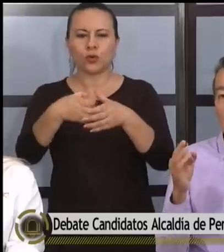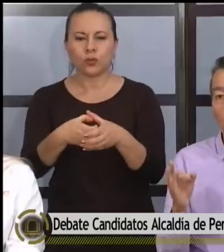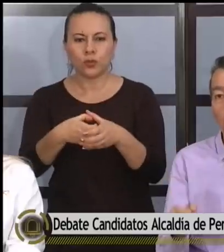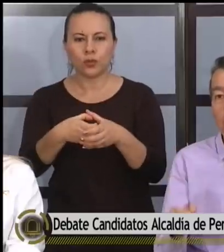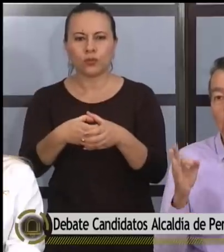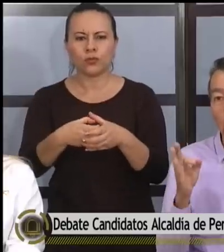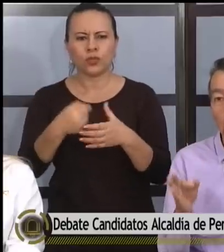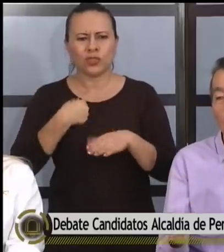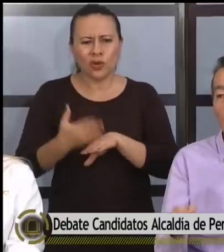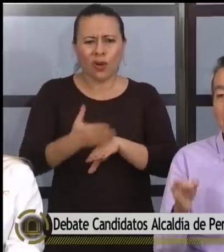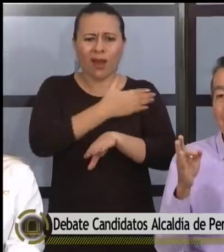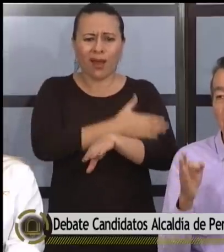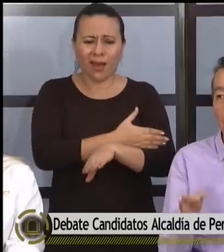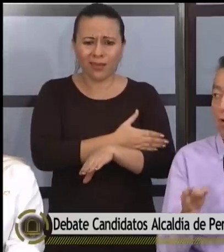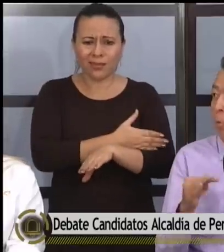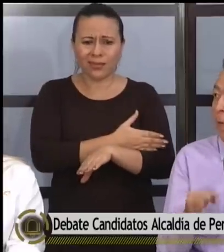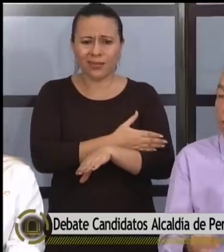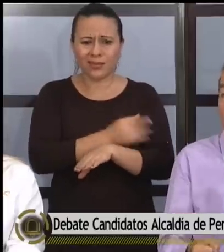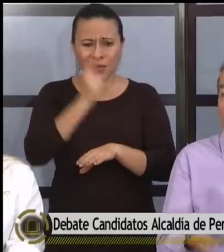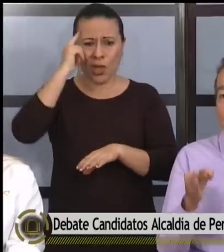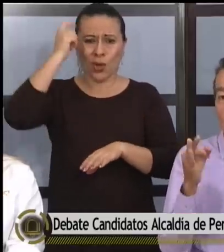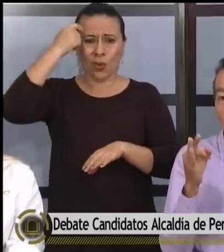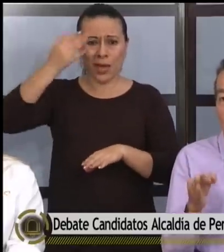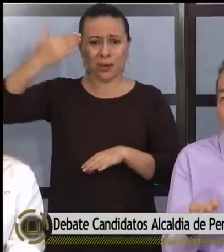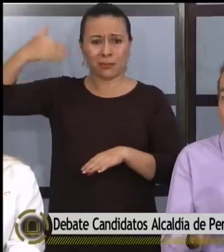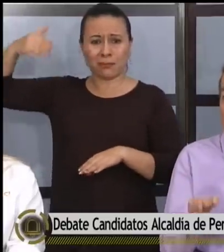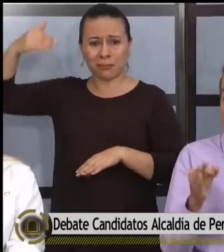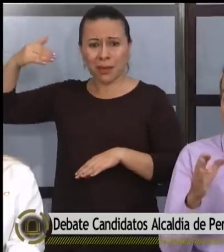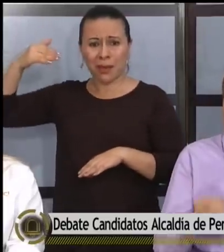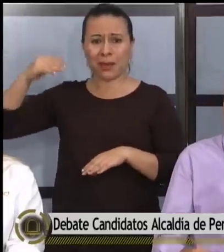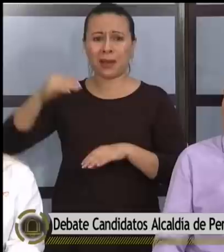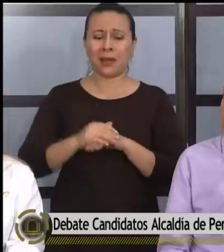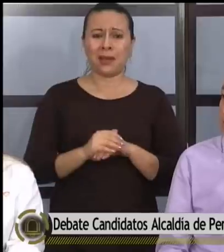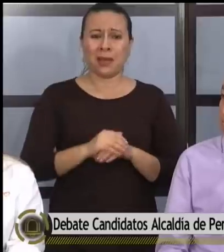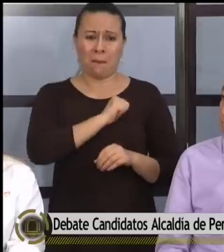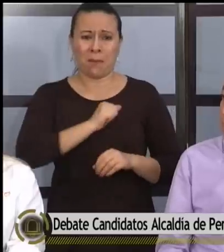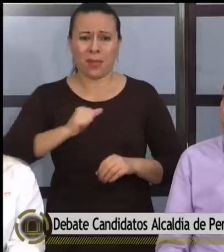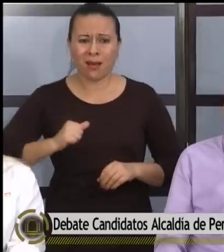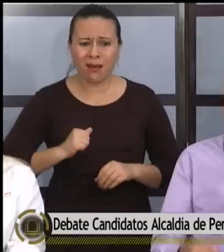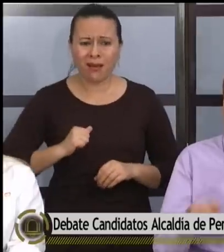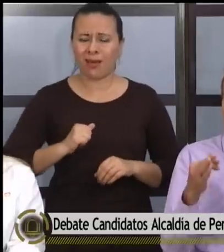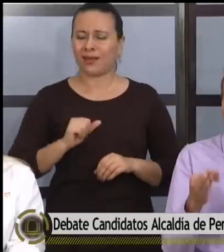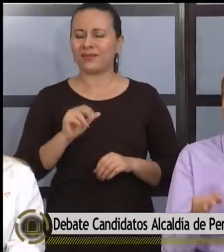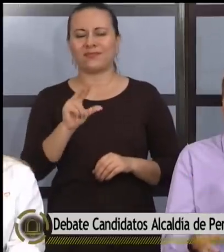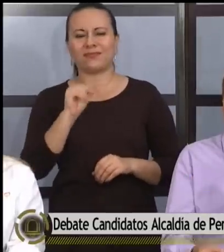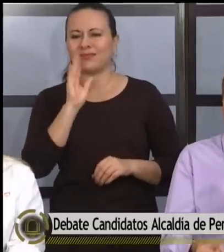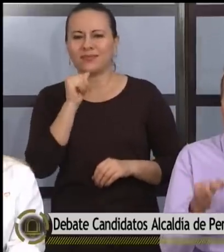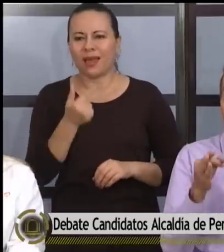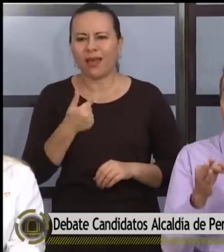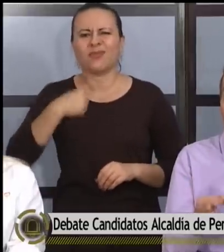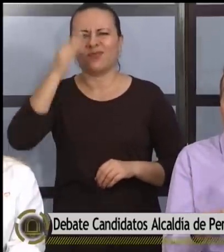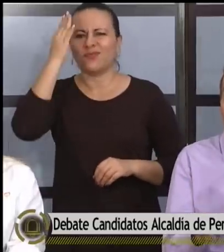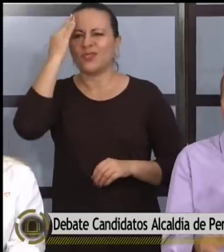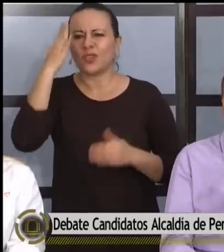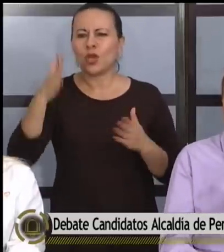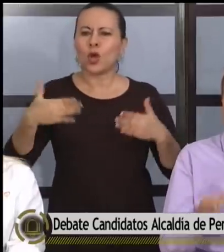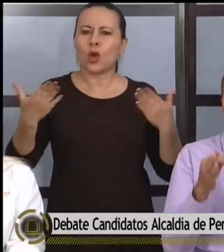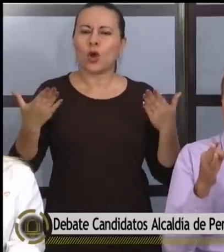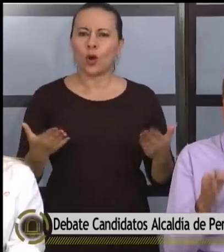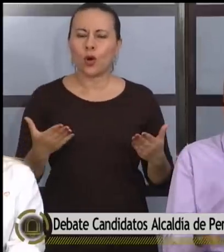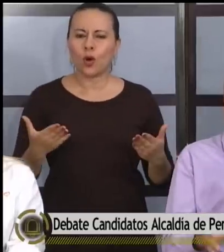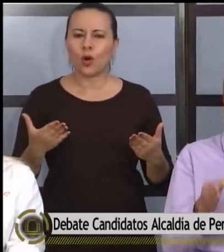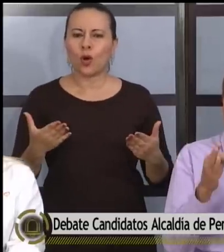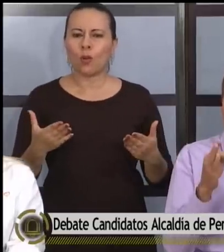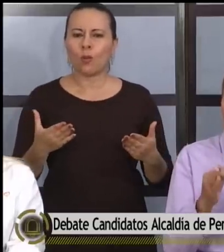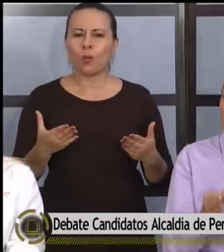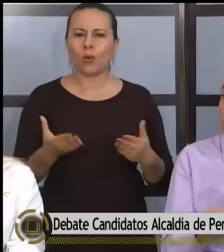yo no he estado con ninguno de estos gobiernos neoliberales privatizadores. Porque he visto cómo el patrimonio público se lo